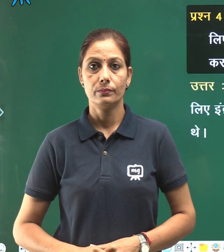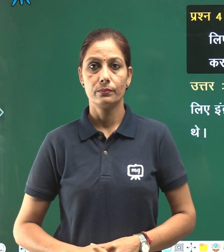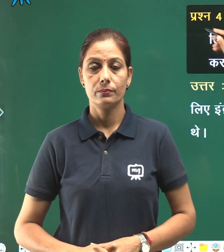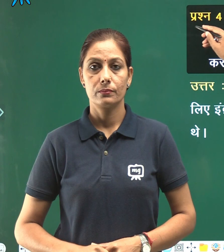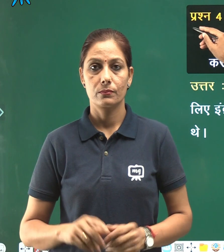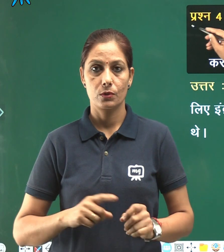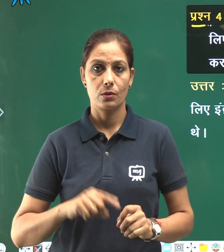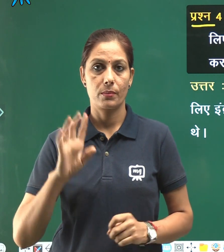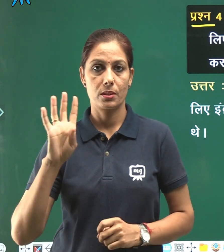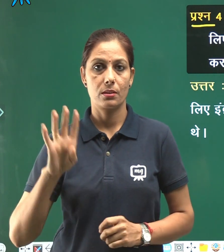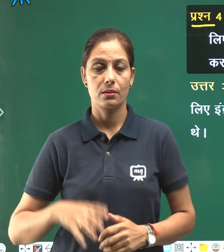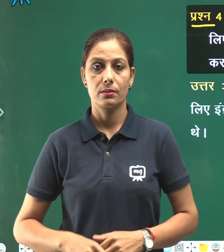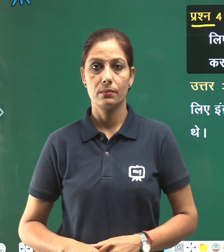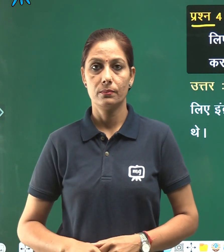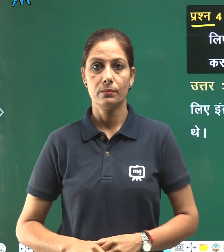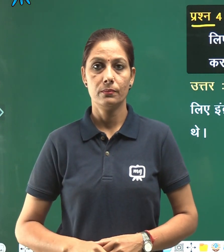प्रश्न 4,